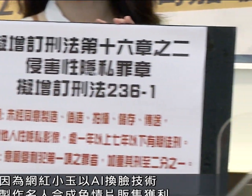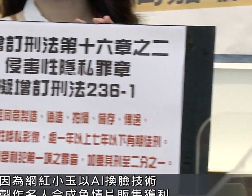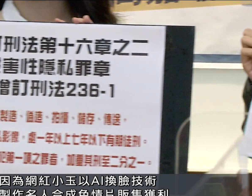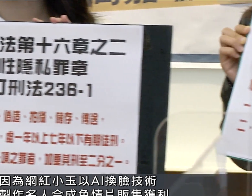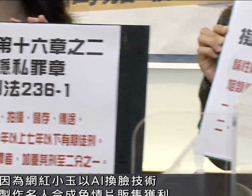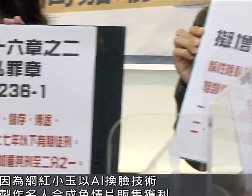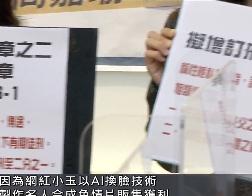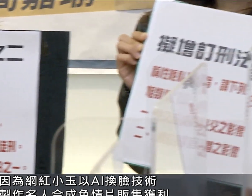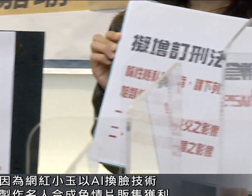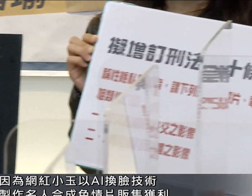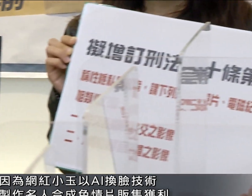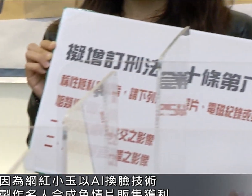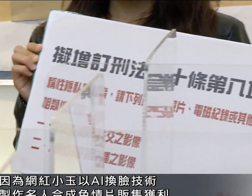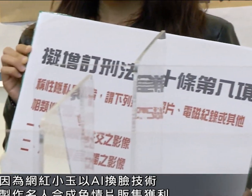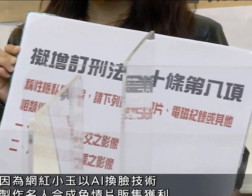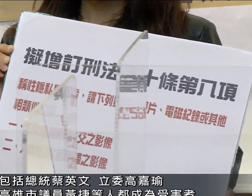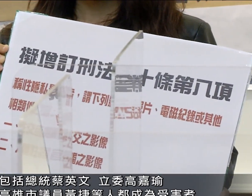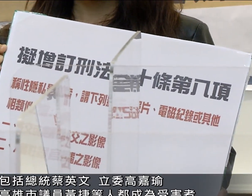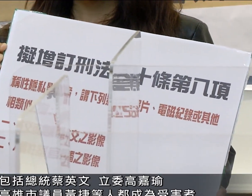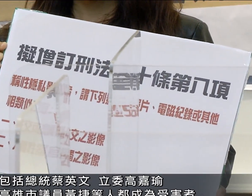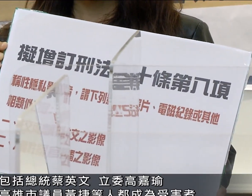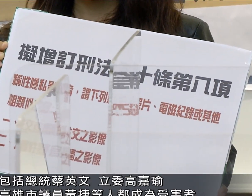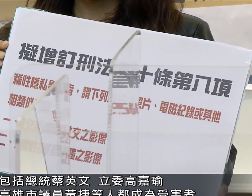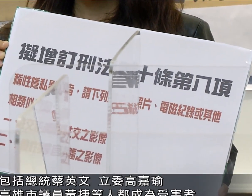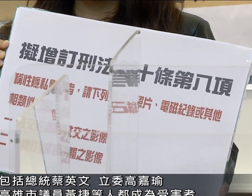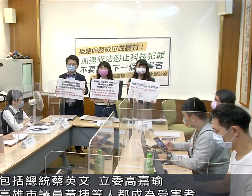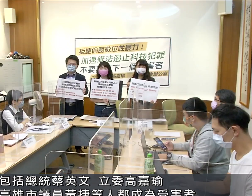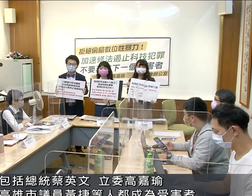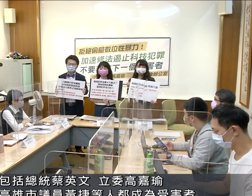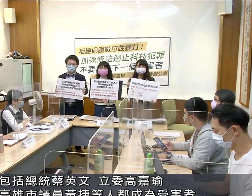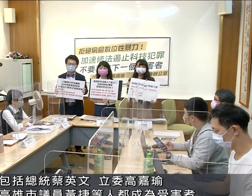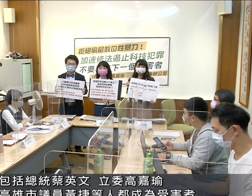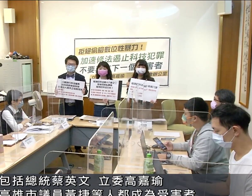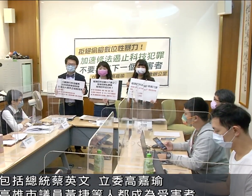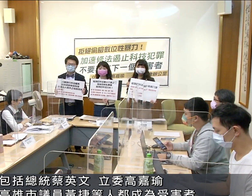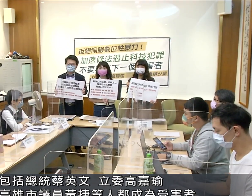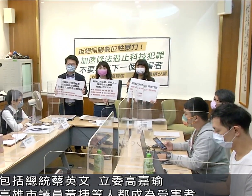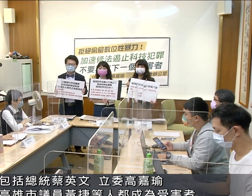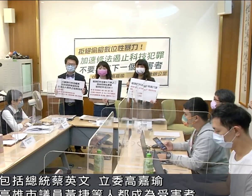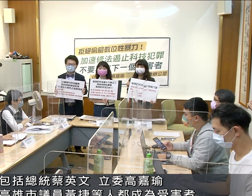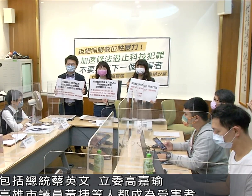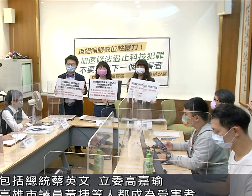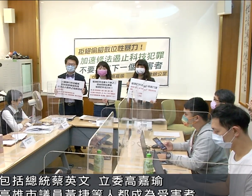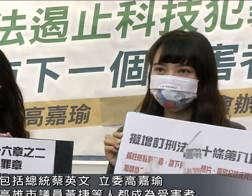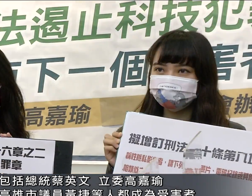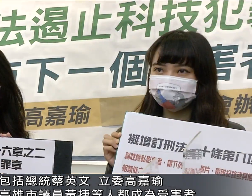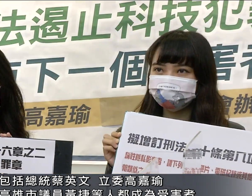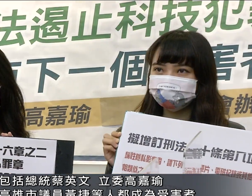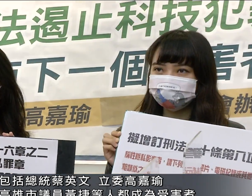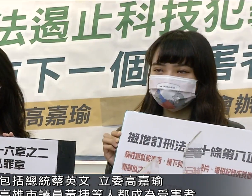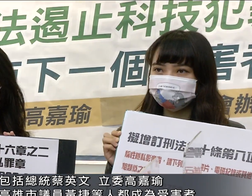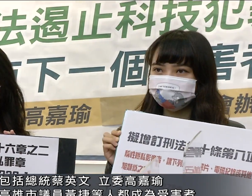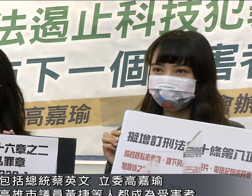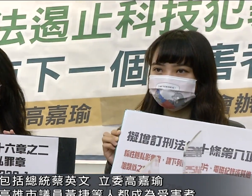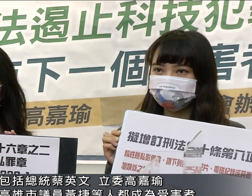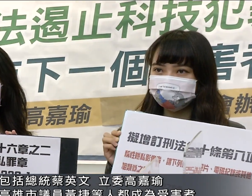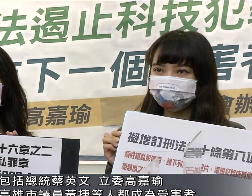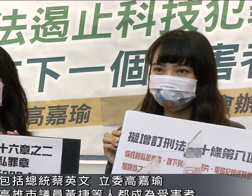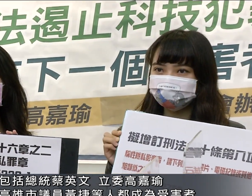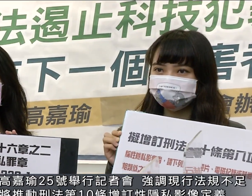色情片，贩售获利，包括总统蔡英文、立委高嘉瑜、高雄市议员黄杰等人都成为受害者。高